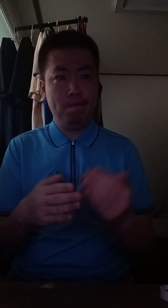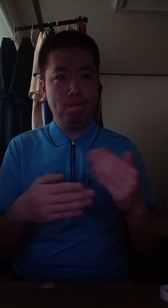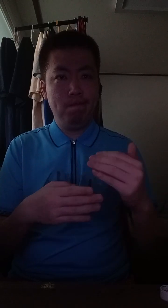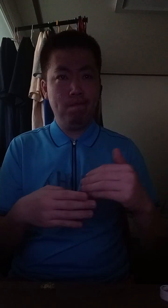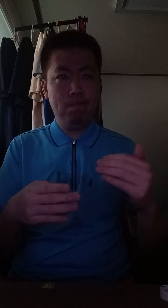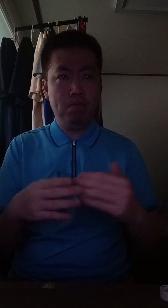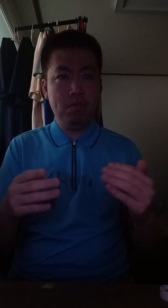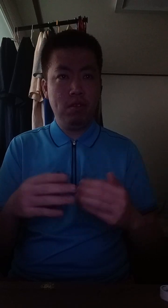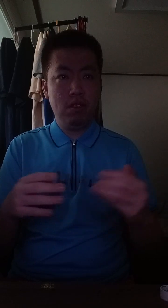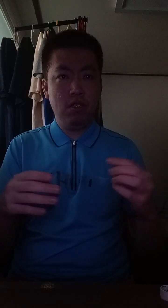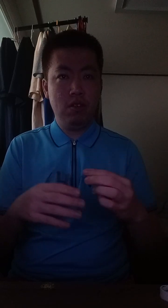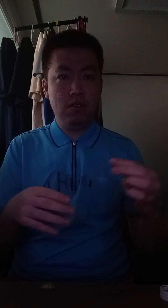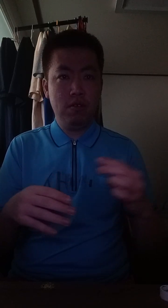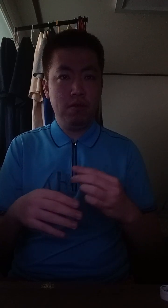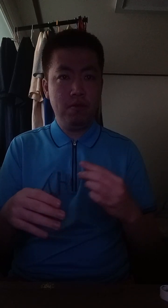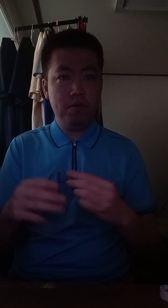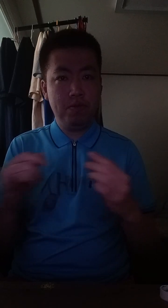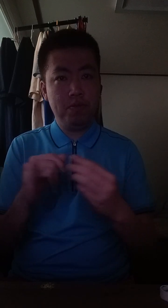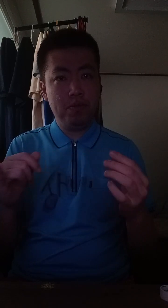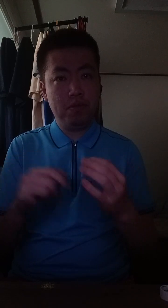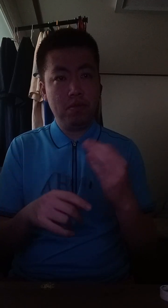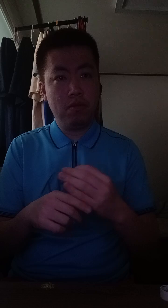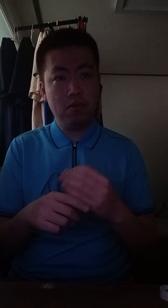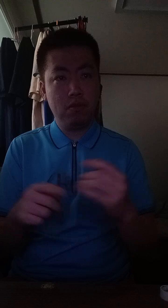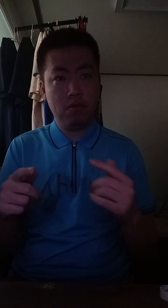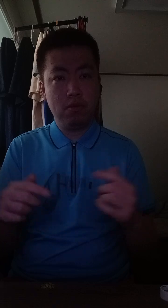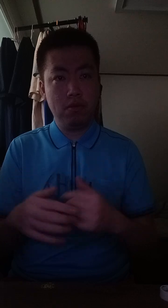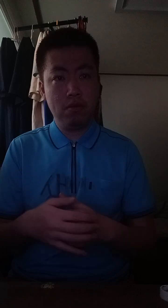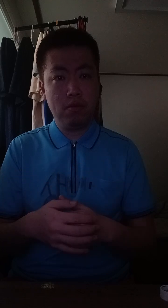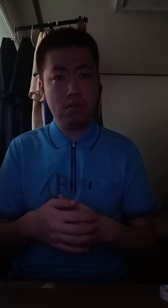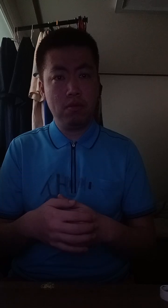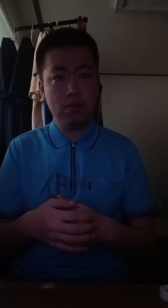열차와 승강장 사이 거리가 16cm나 됩니다.